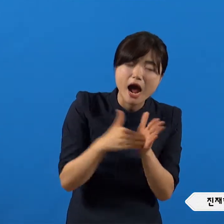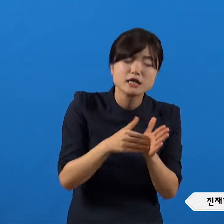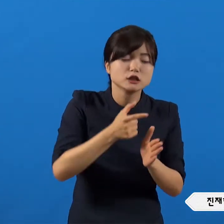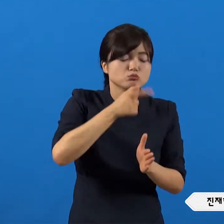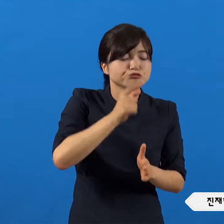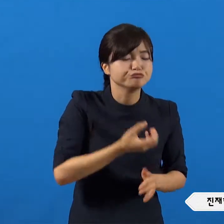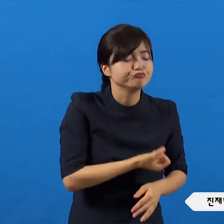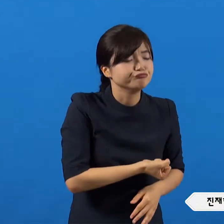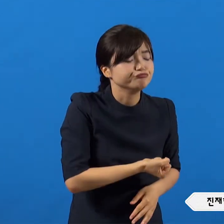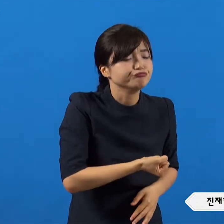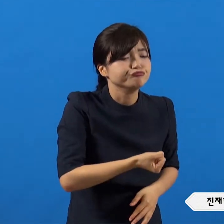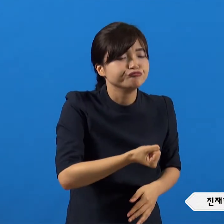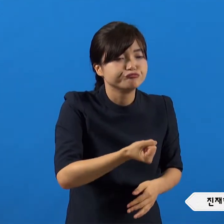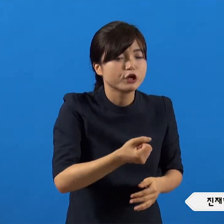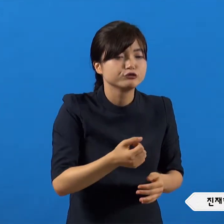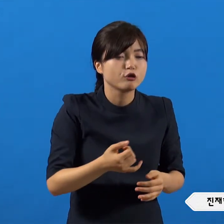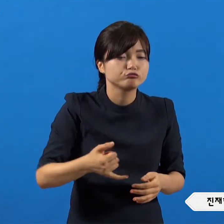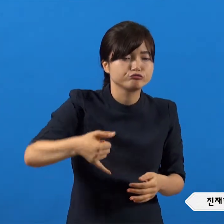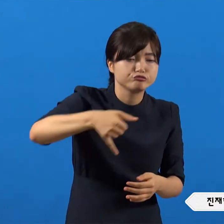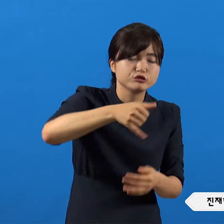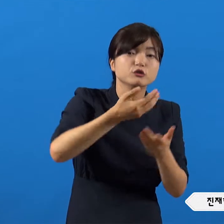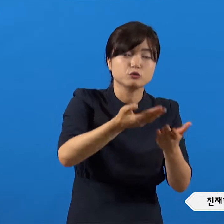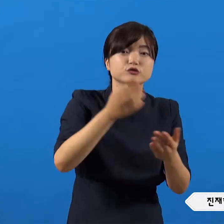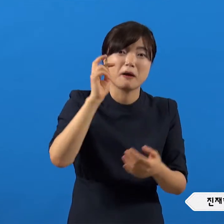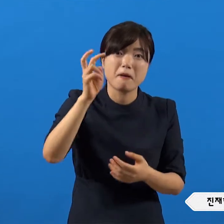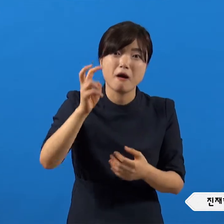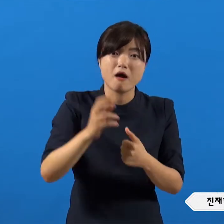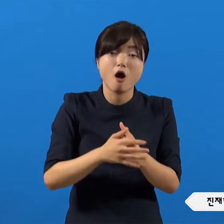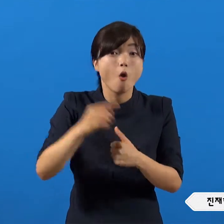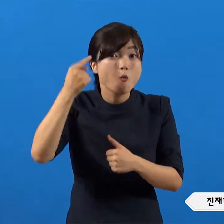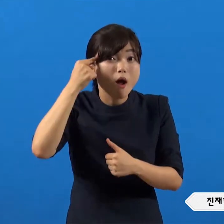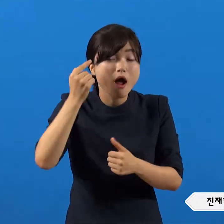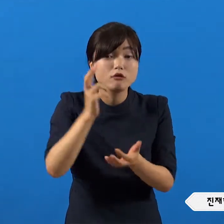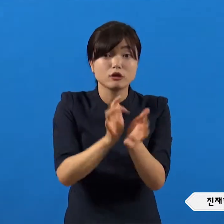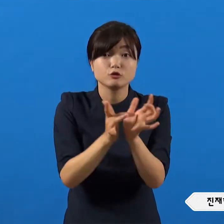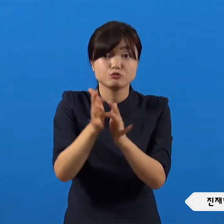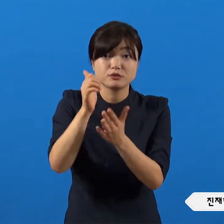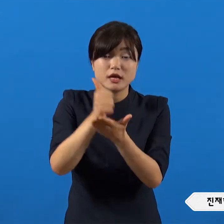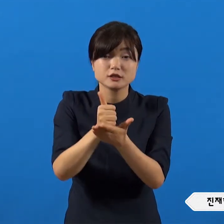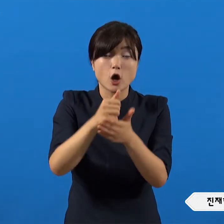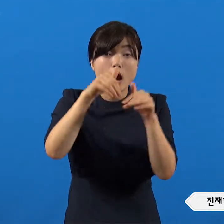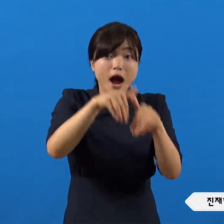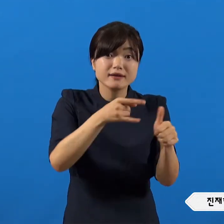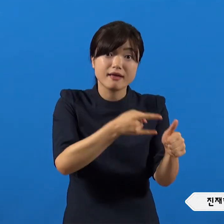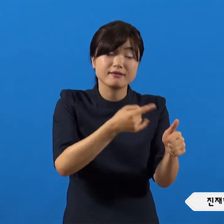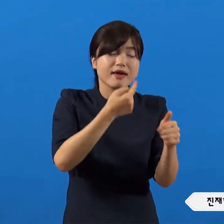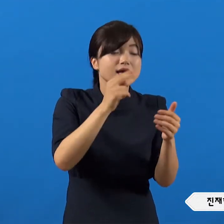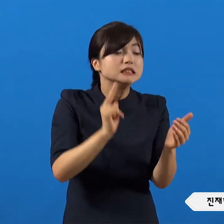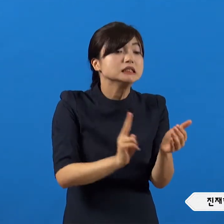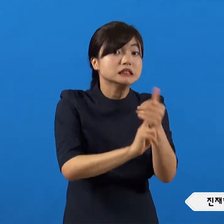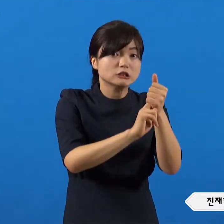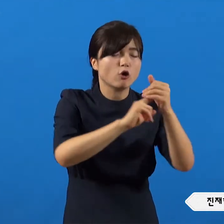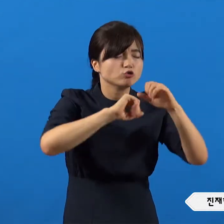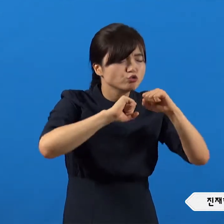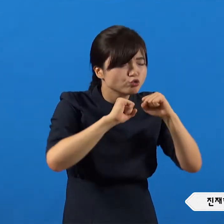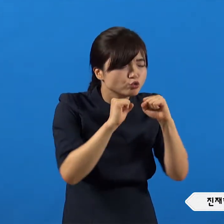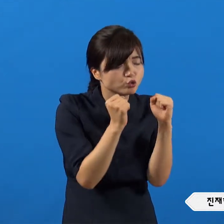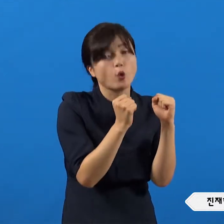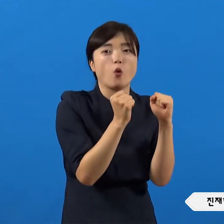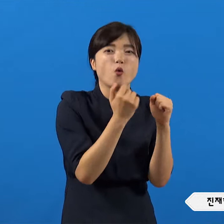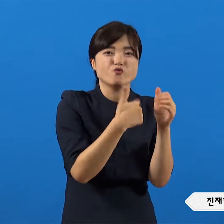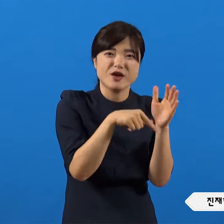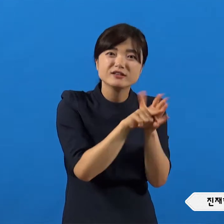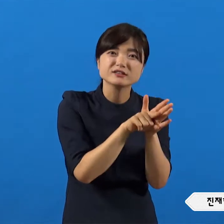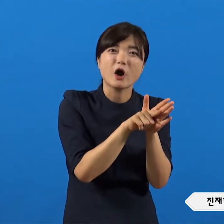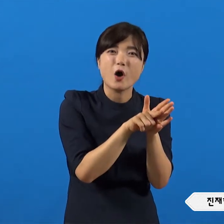물로 갖다 주었을 것입니다. 왜냐하면 예수님께서 그들에게 기적의 순종의 기적을